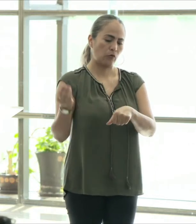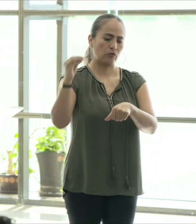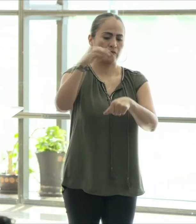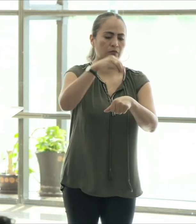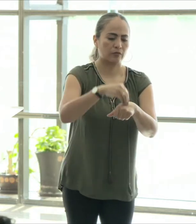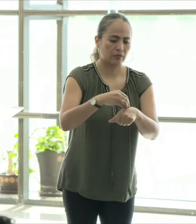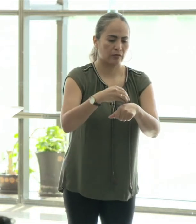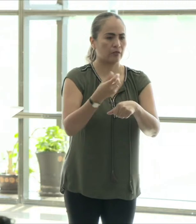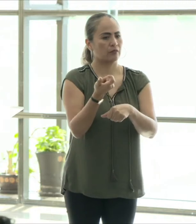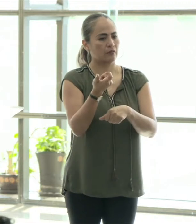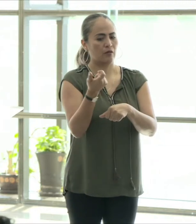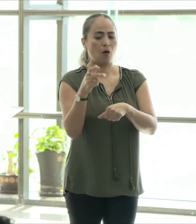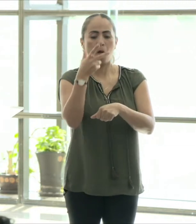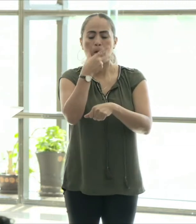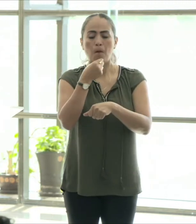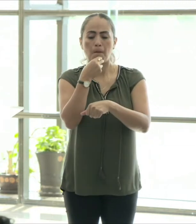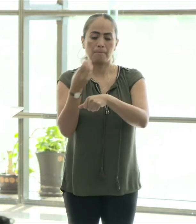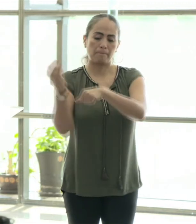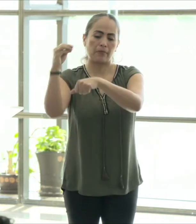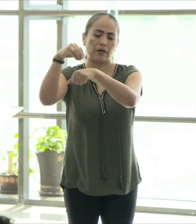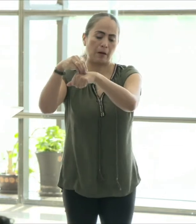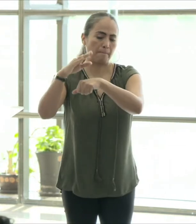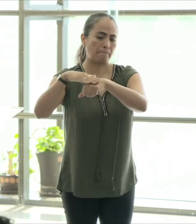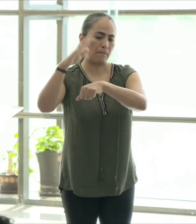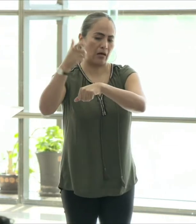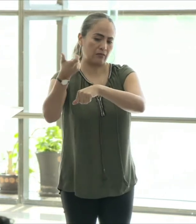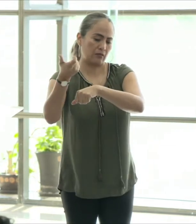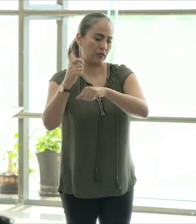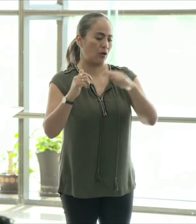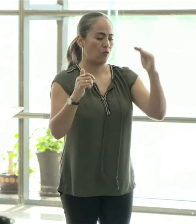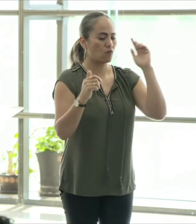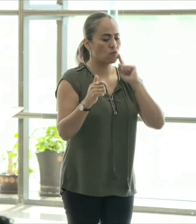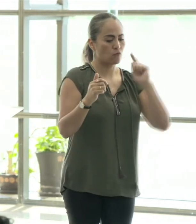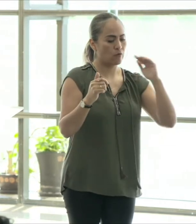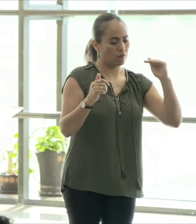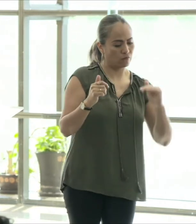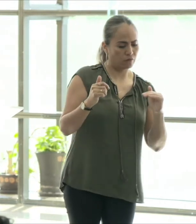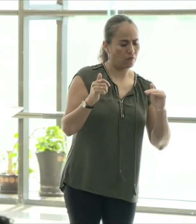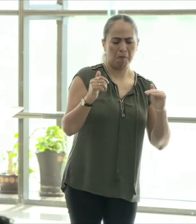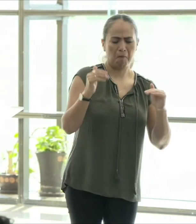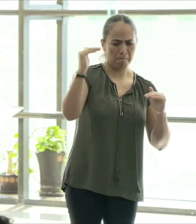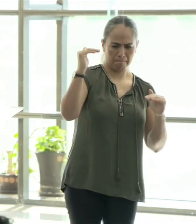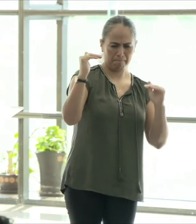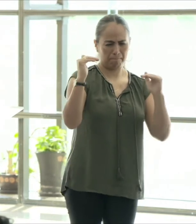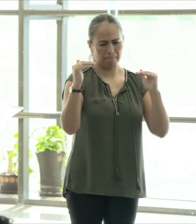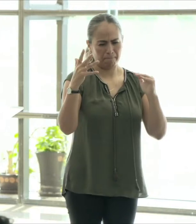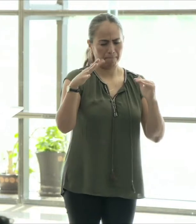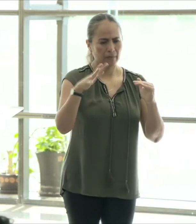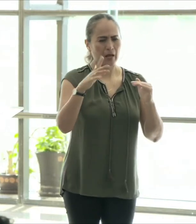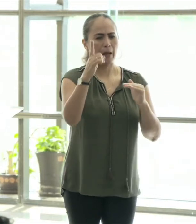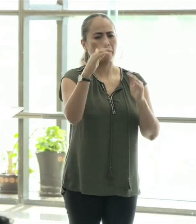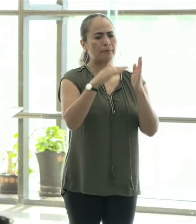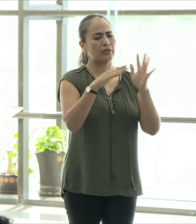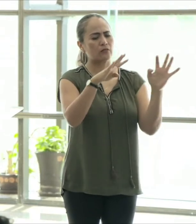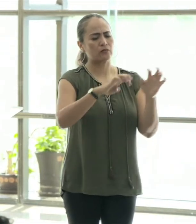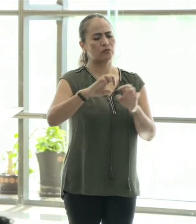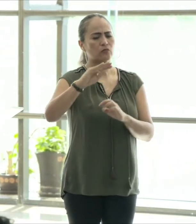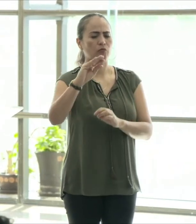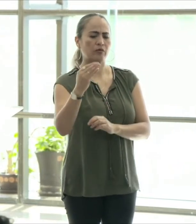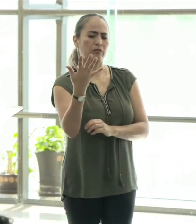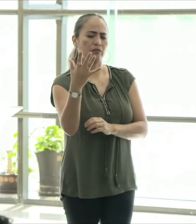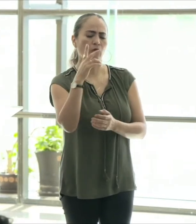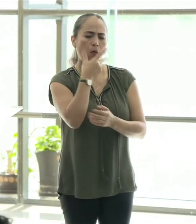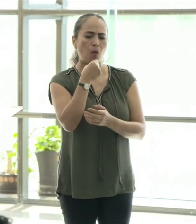que ganan los hombres respecto a las mujeres se redujo es decir en 1995 los hombres